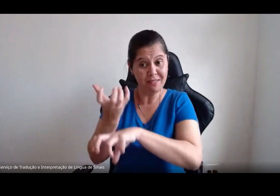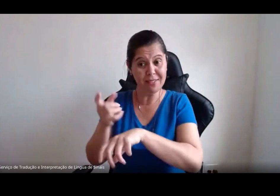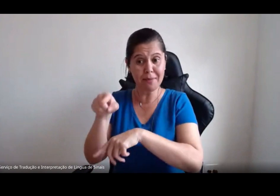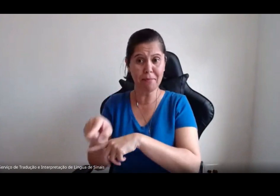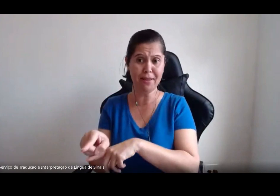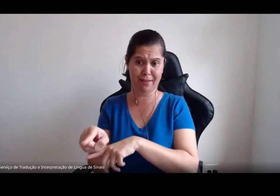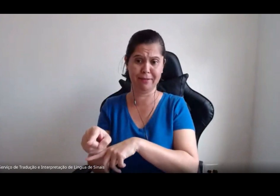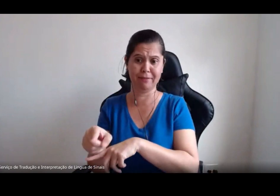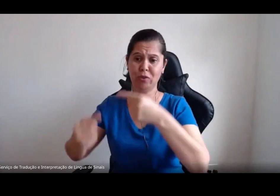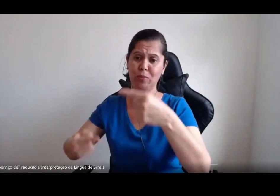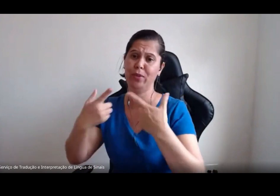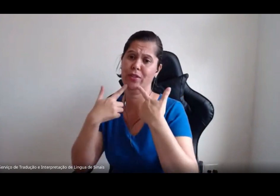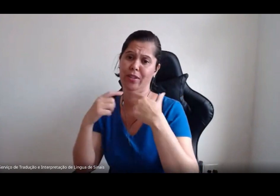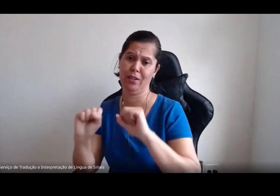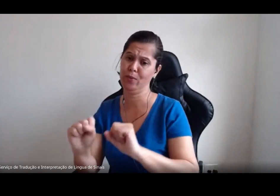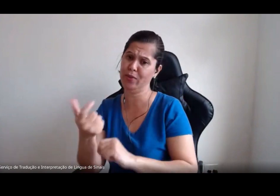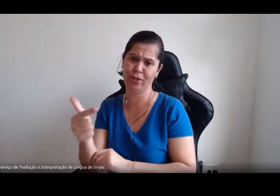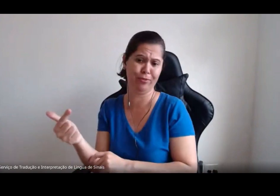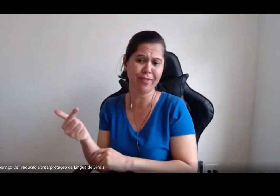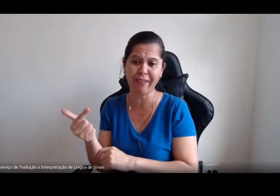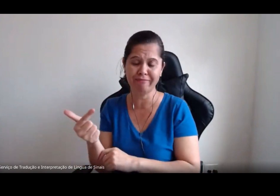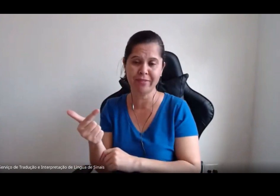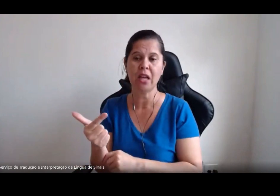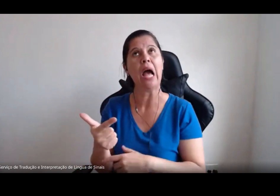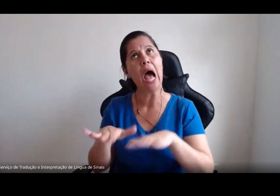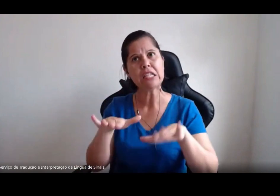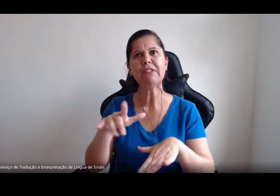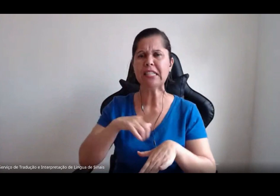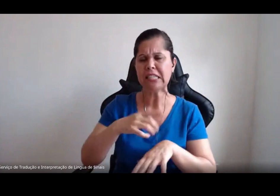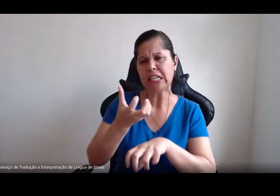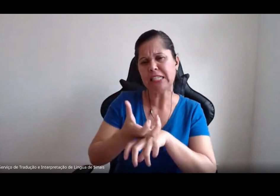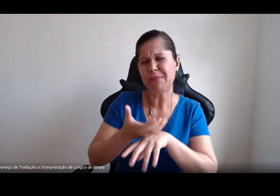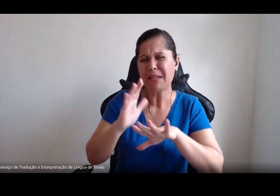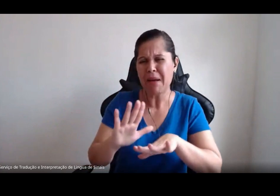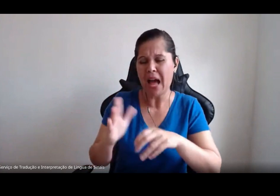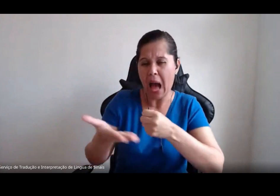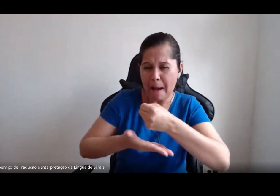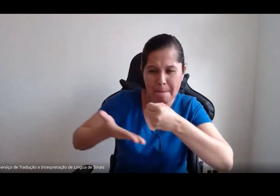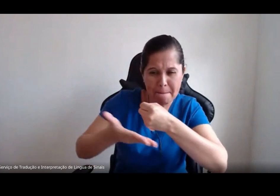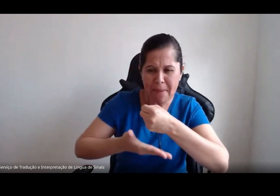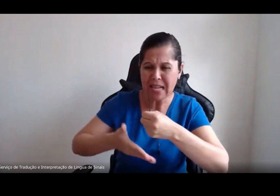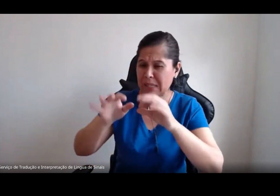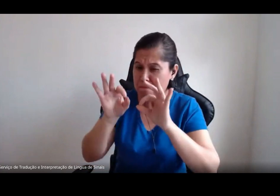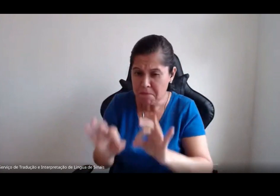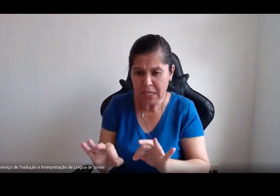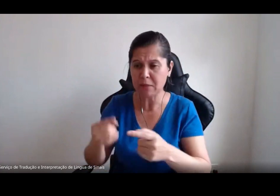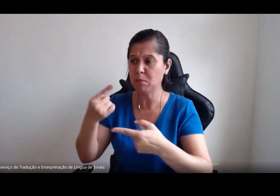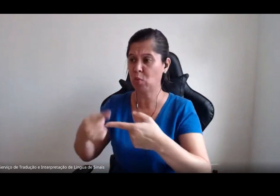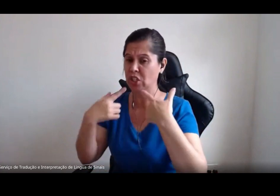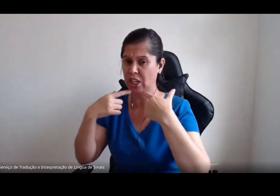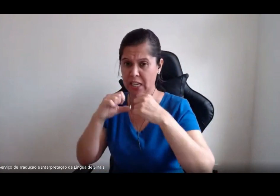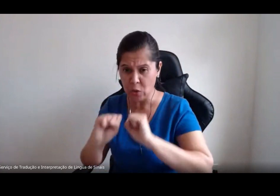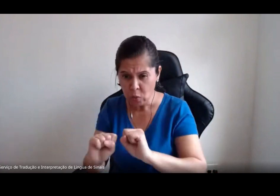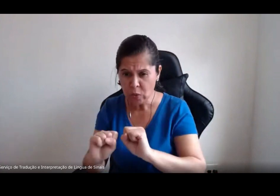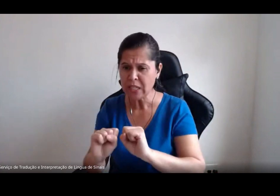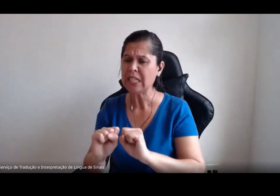país. E em muitos cursos, a disciplina de políticas linguísticas, ela não oferece a base da disciplina